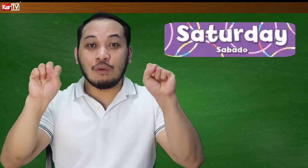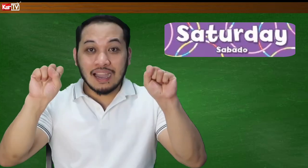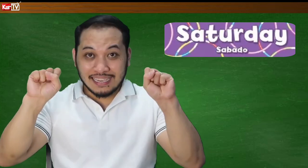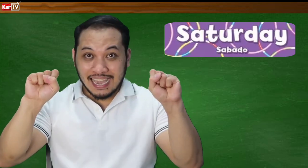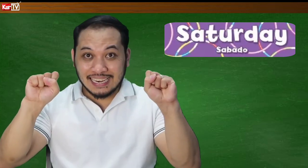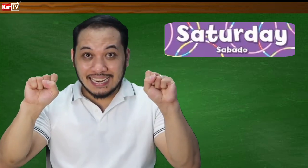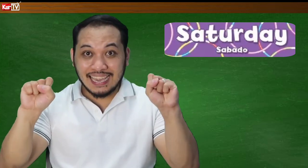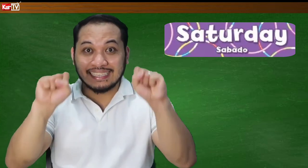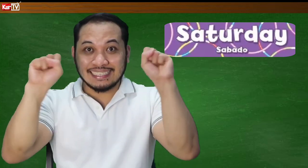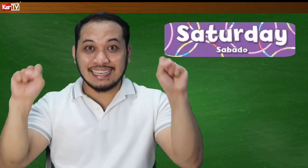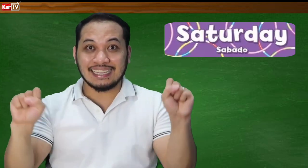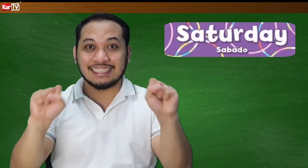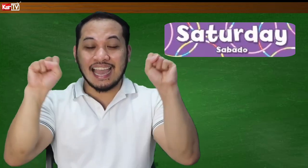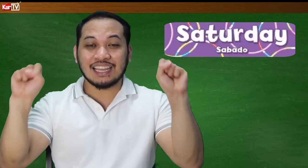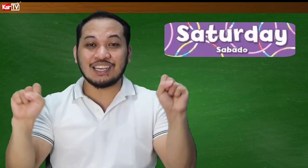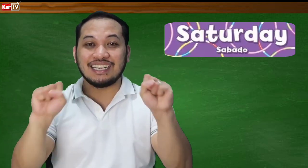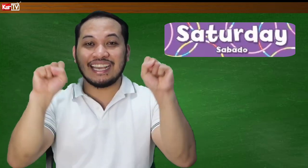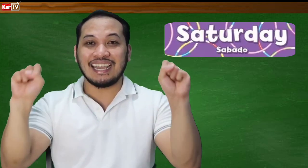Dalawang yan. S yan. Saturday.